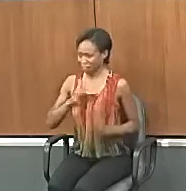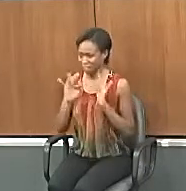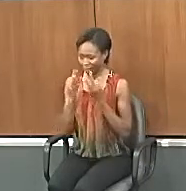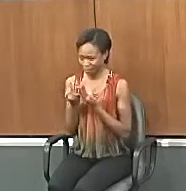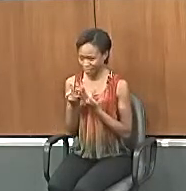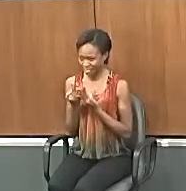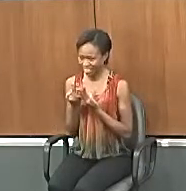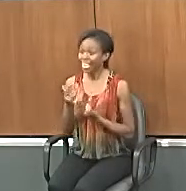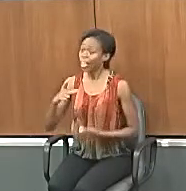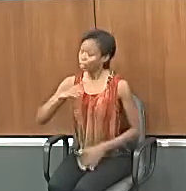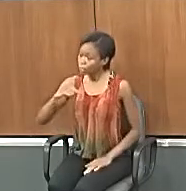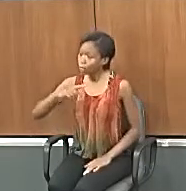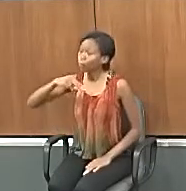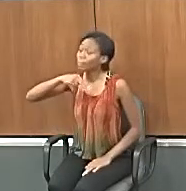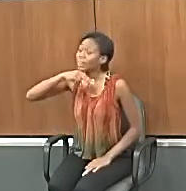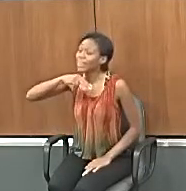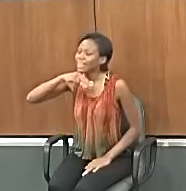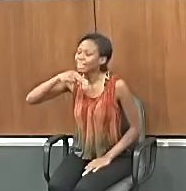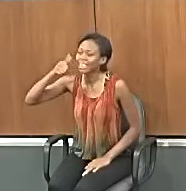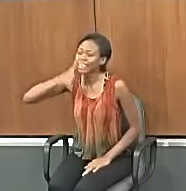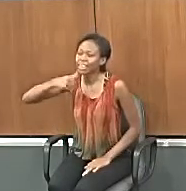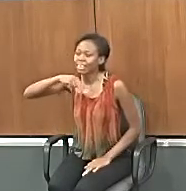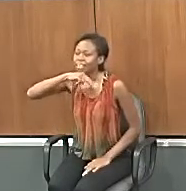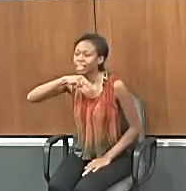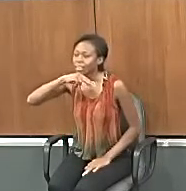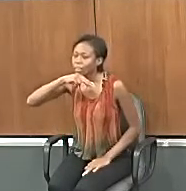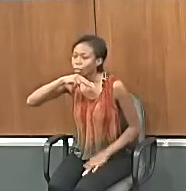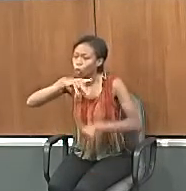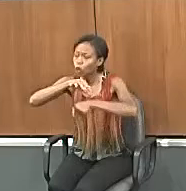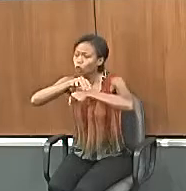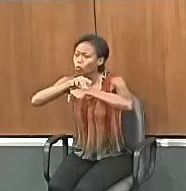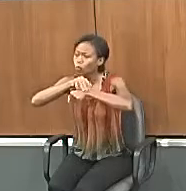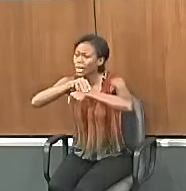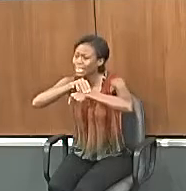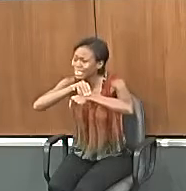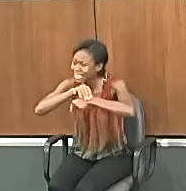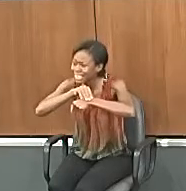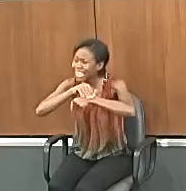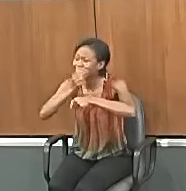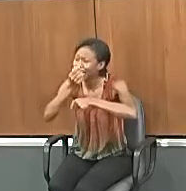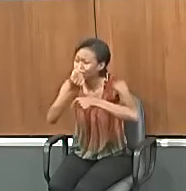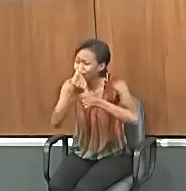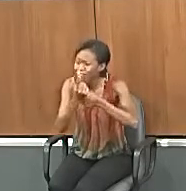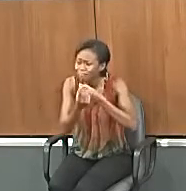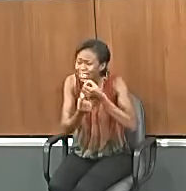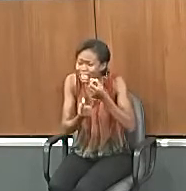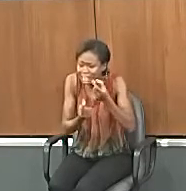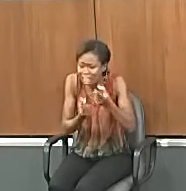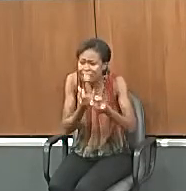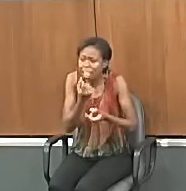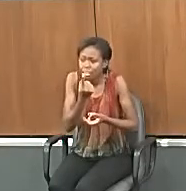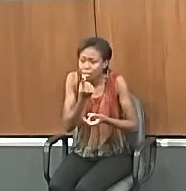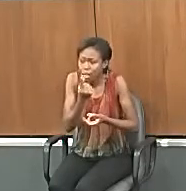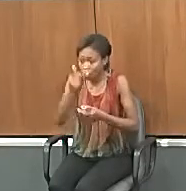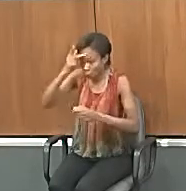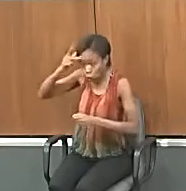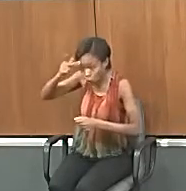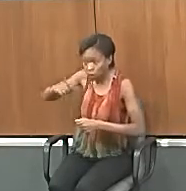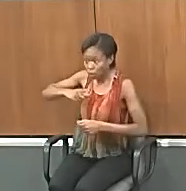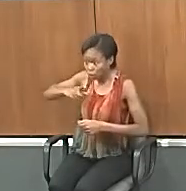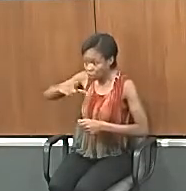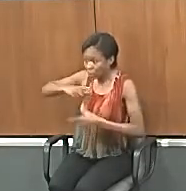com uma doença especial e quem tem um ente querido na família sabe das dificuldades